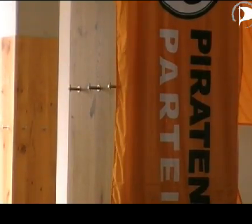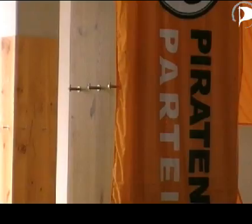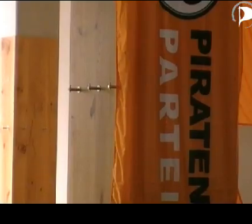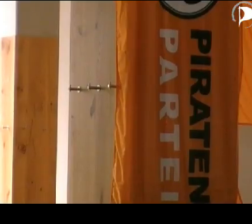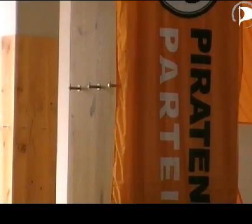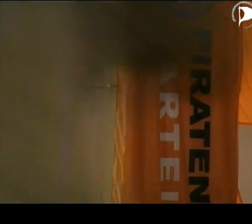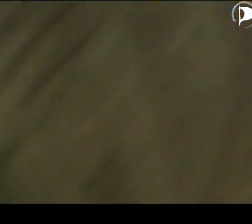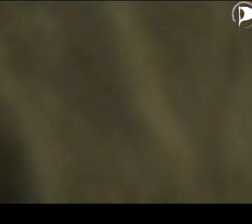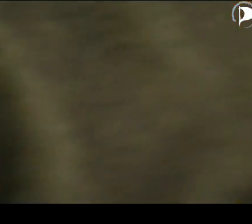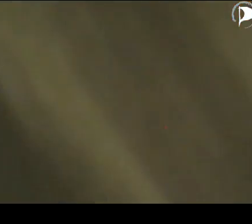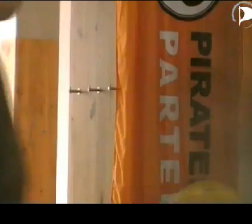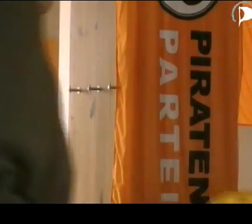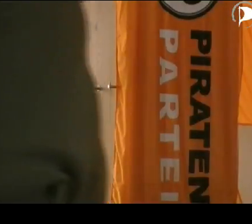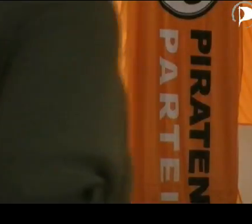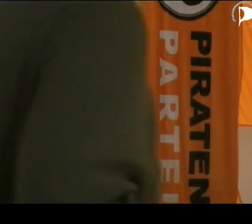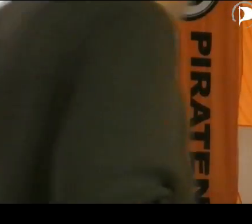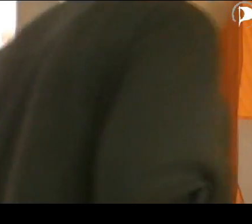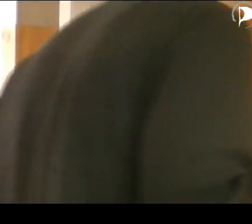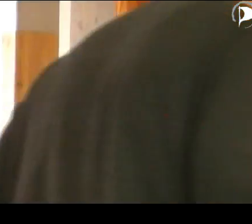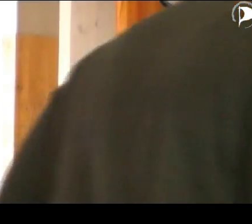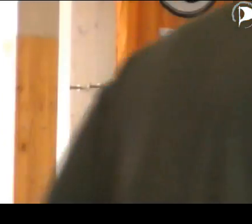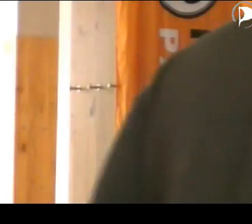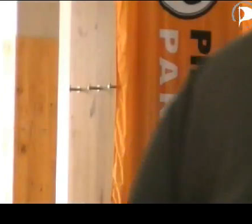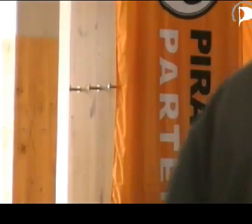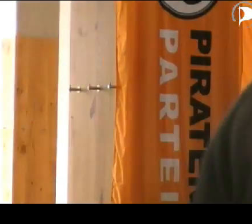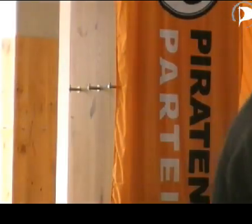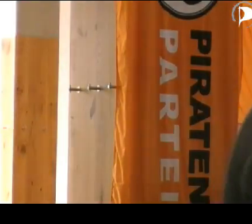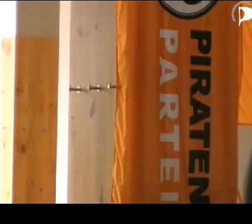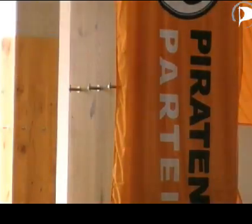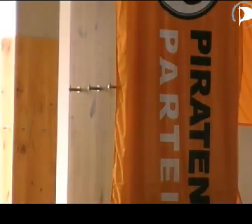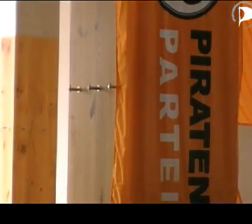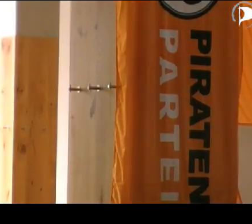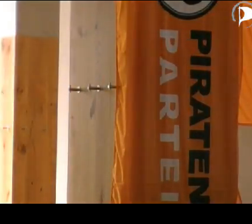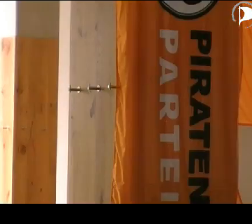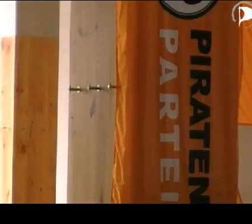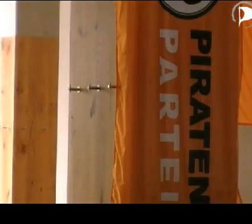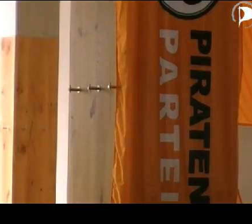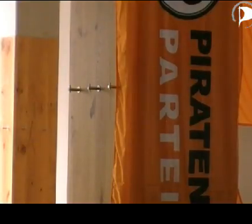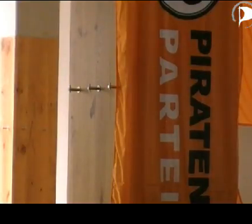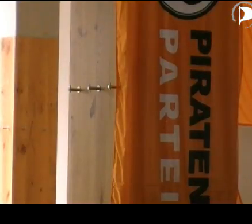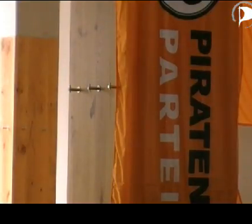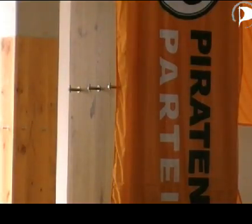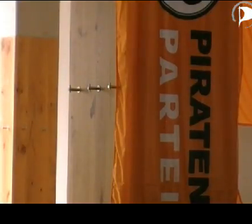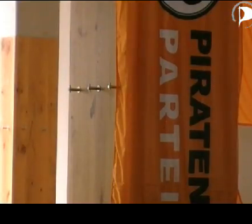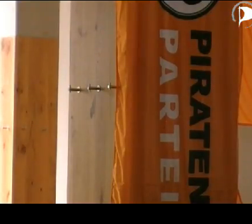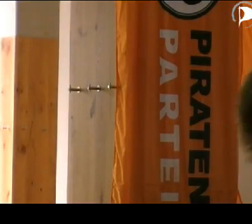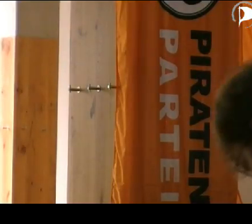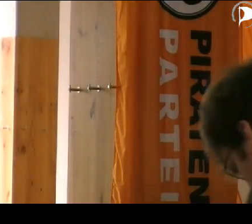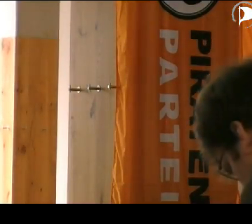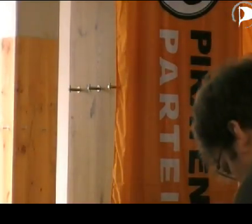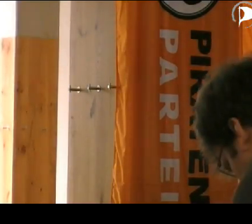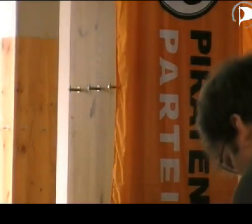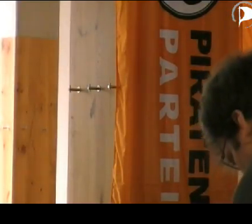ende dann hat man bestimmt das geld nicht ein sprecher